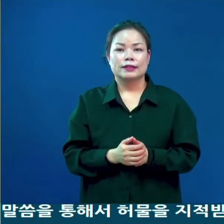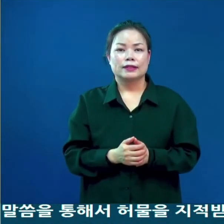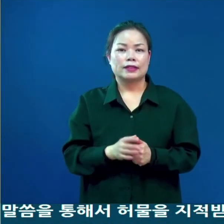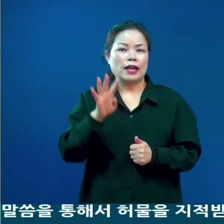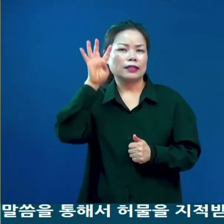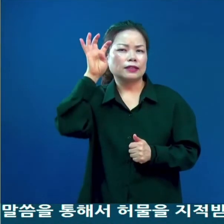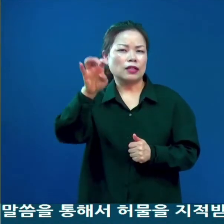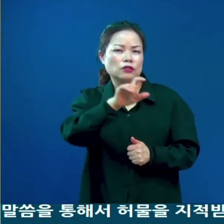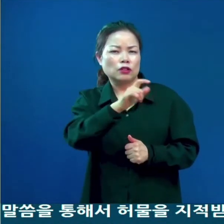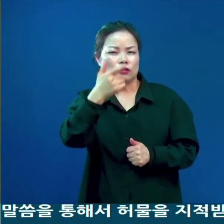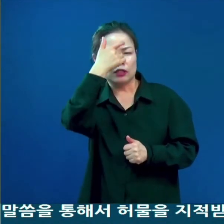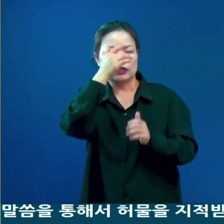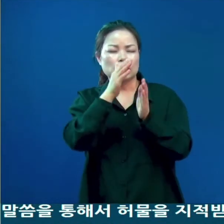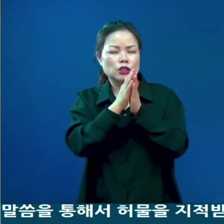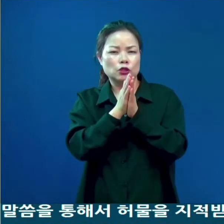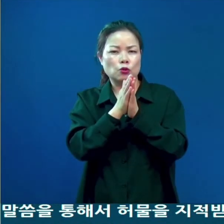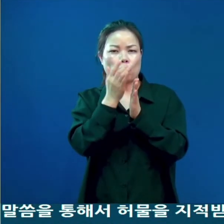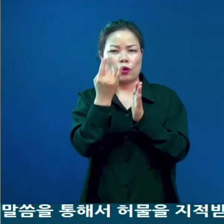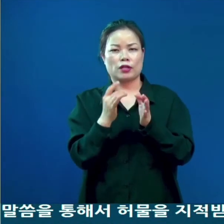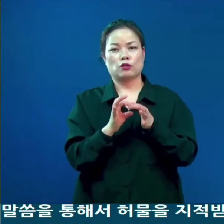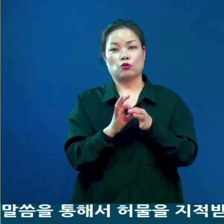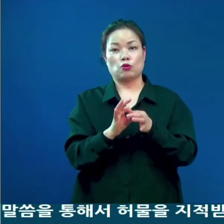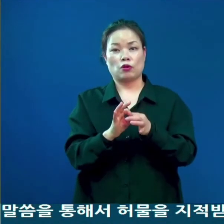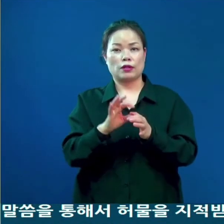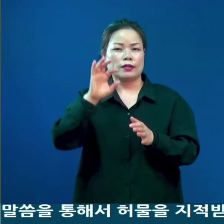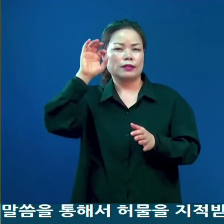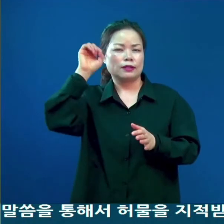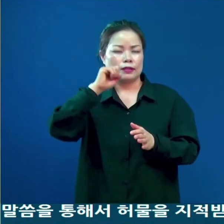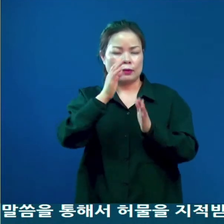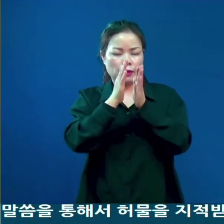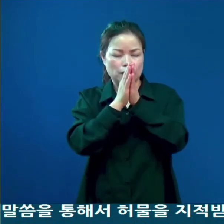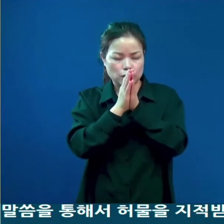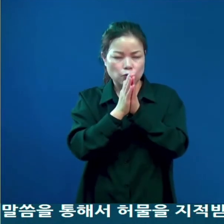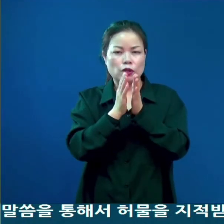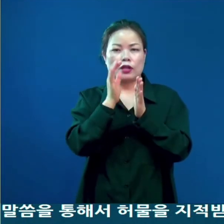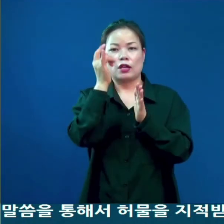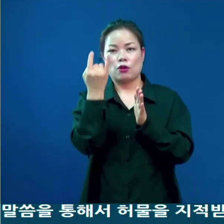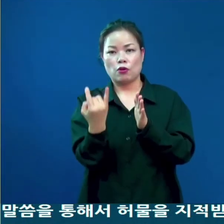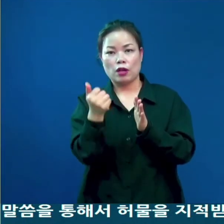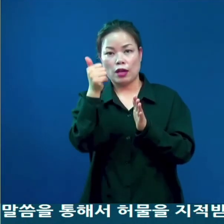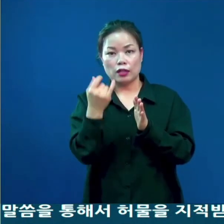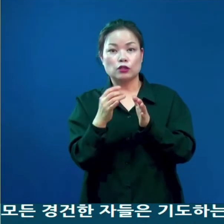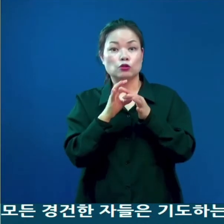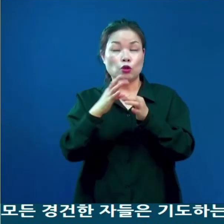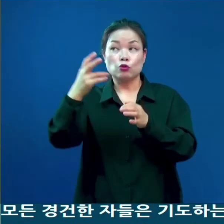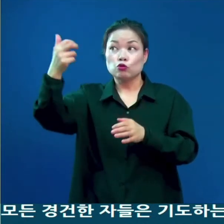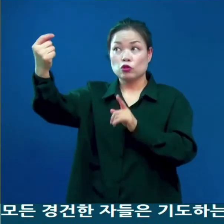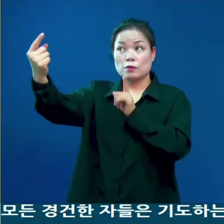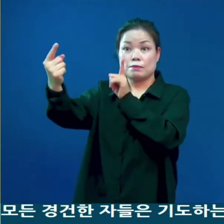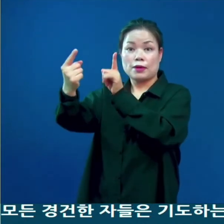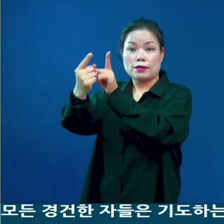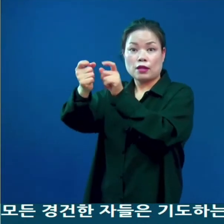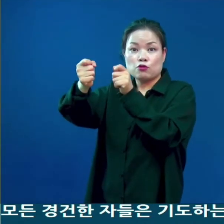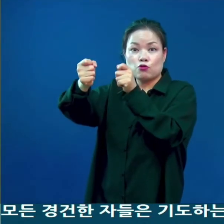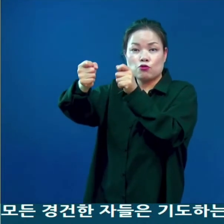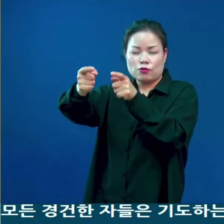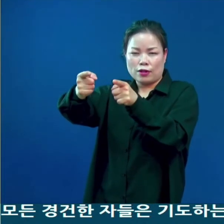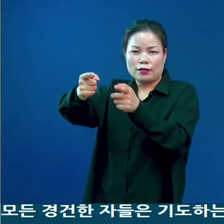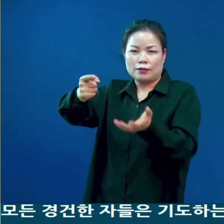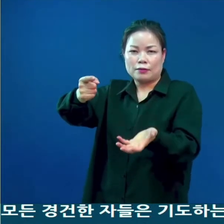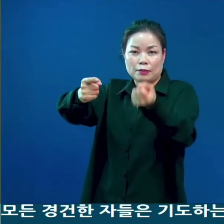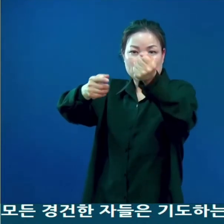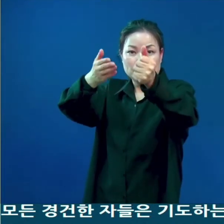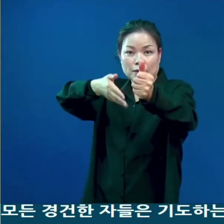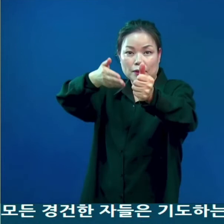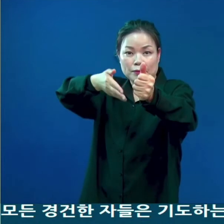사순절 저녁 기도회를 통해서, 새벽 기도회를 통해서 주를 만날 기회를 얻으십시오.